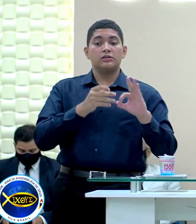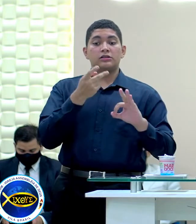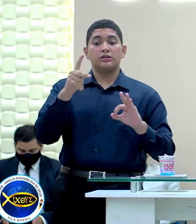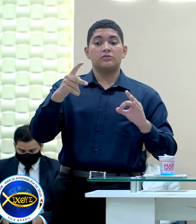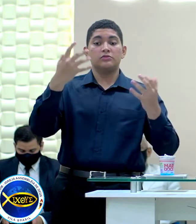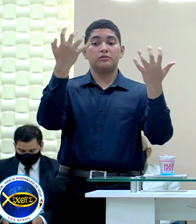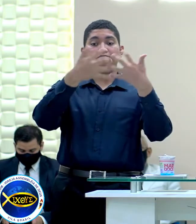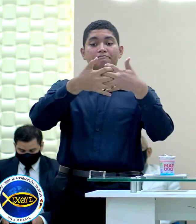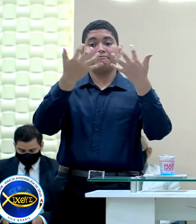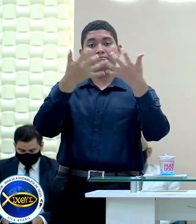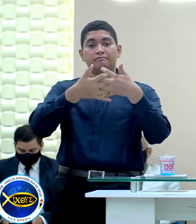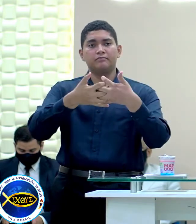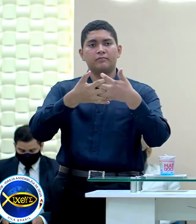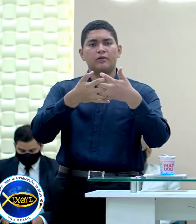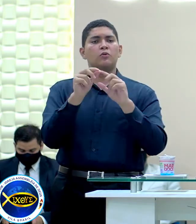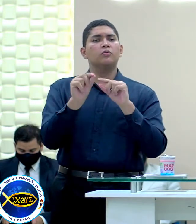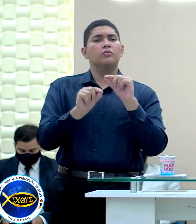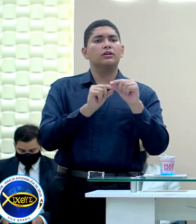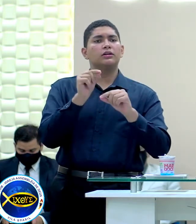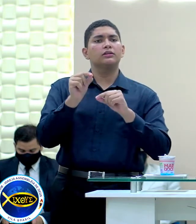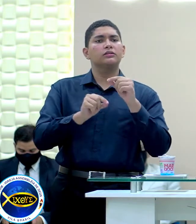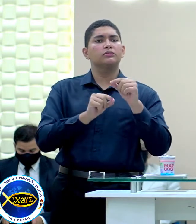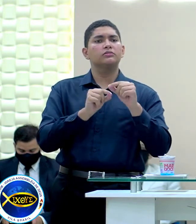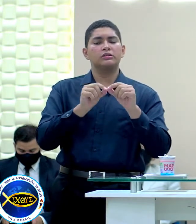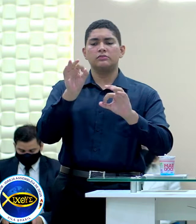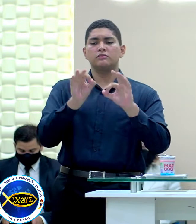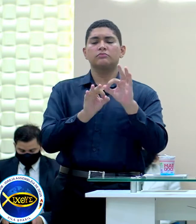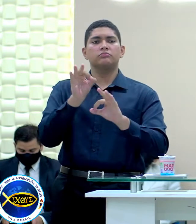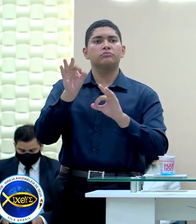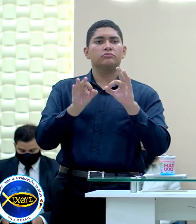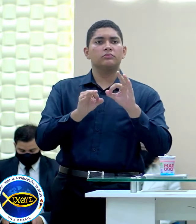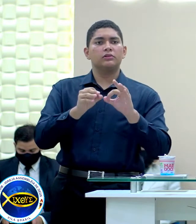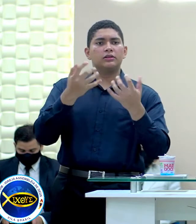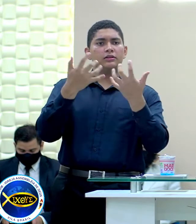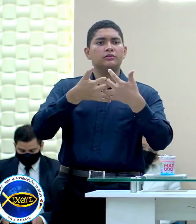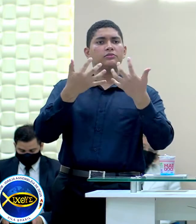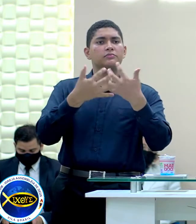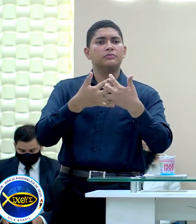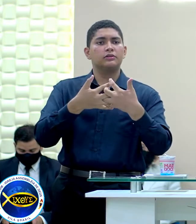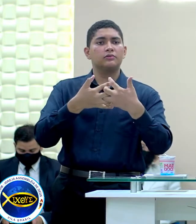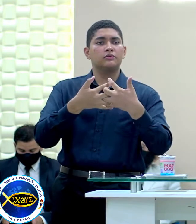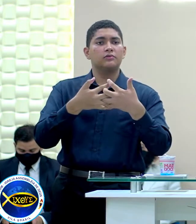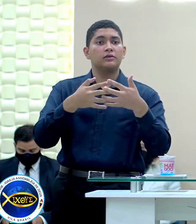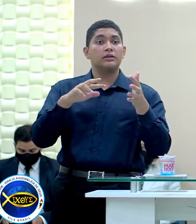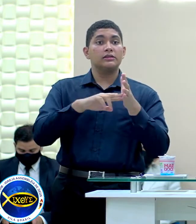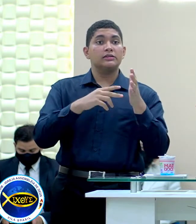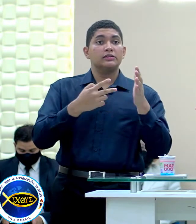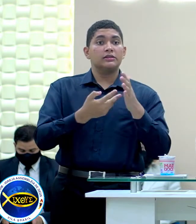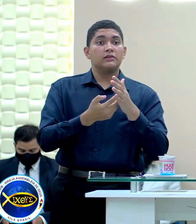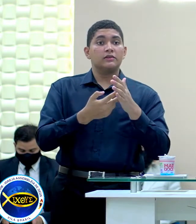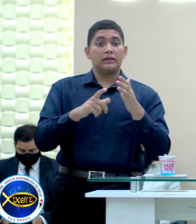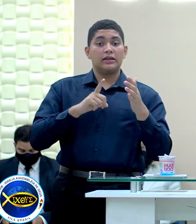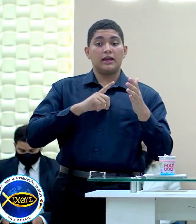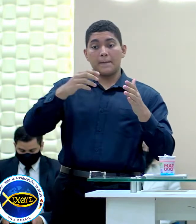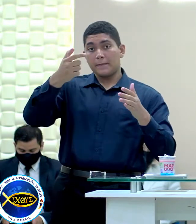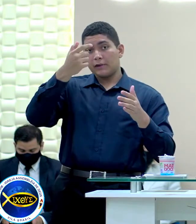entendimento. O que é isso? Esse cingir, entendimento, é o mesmo que ter mente preparada. Esta